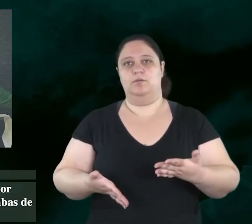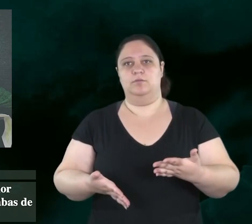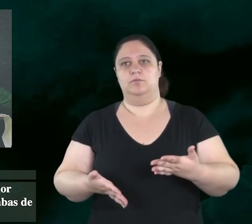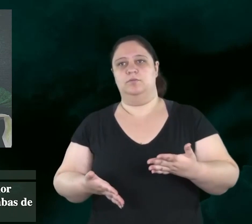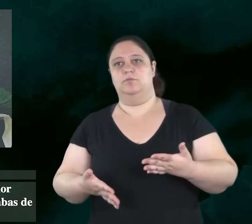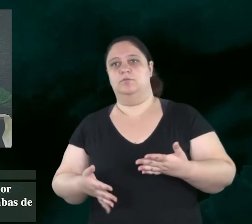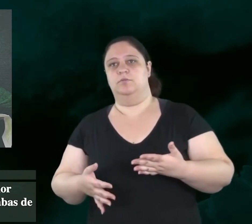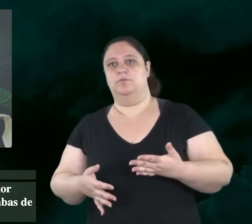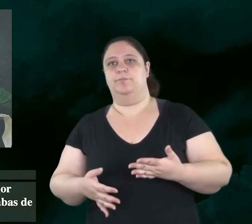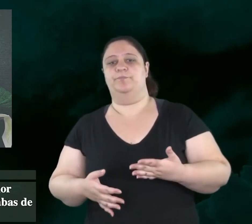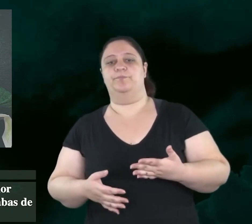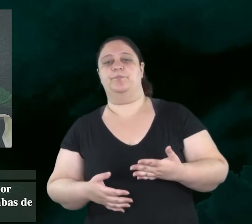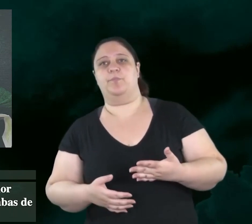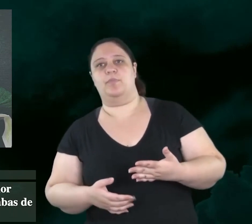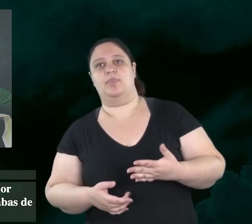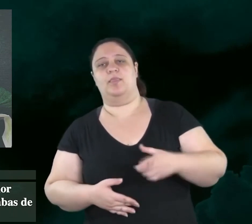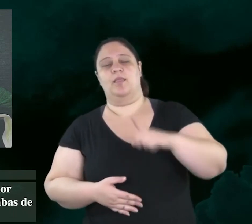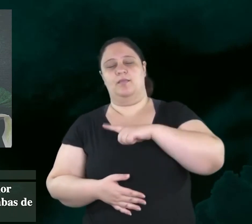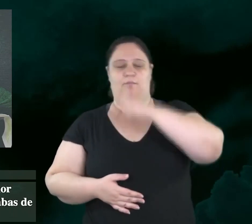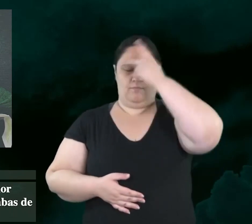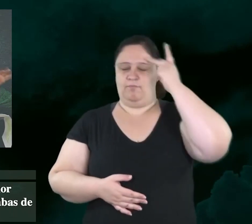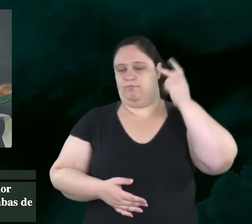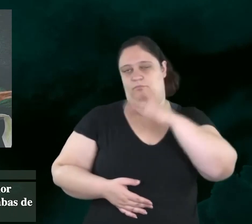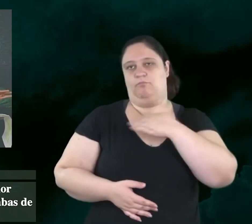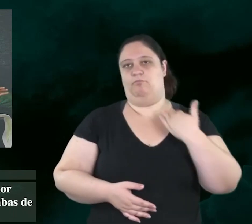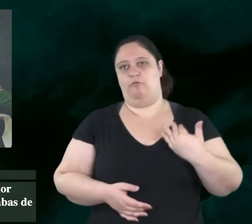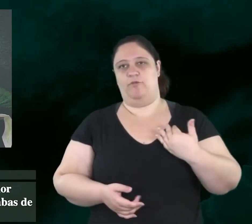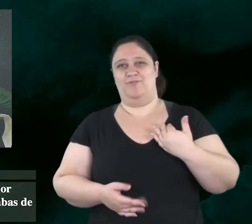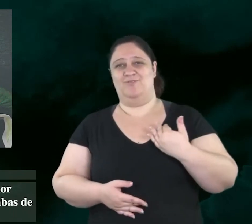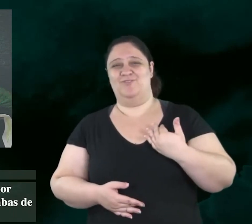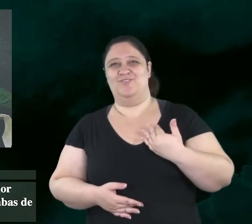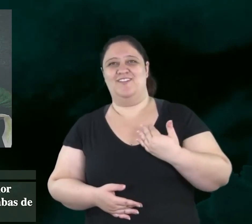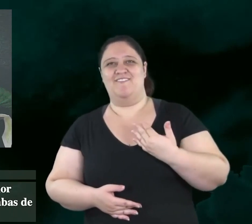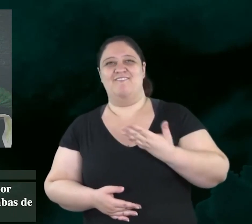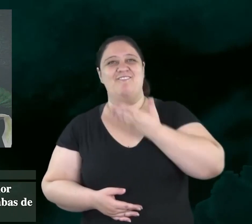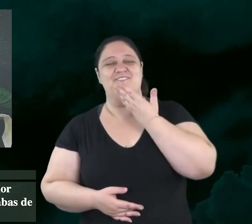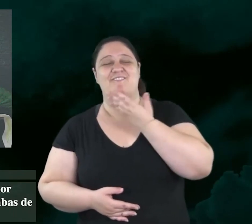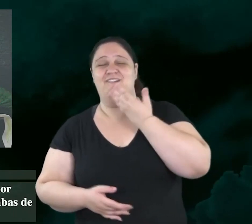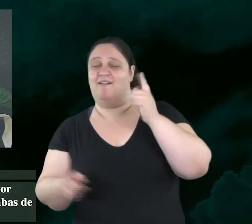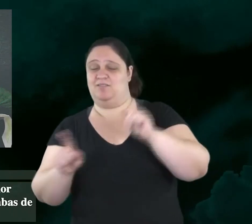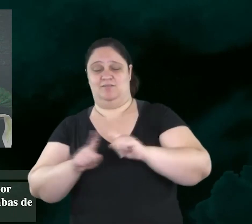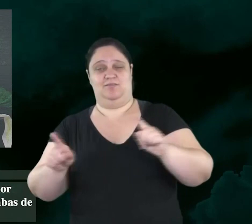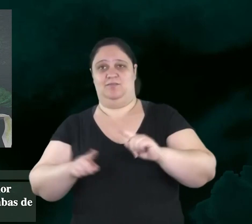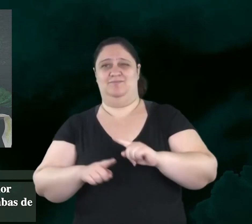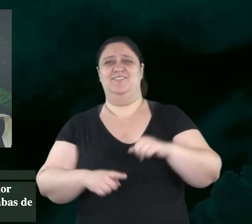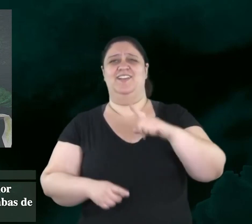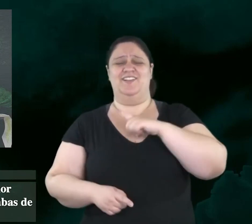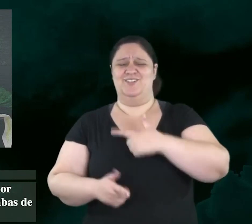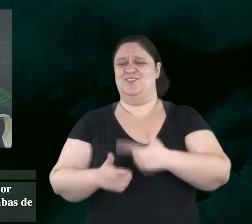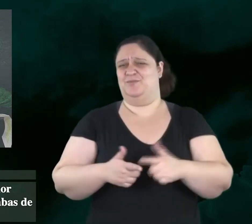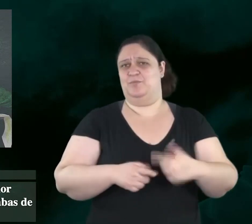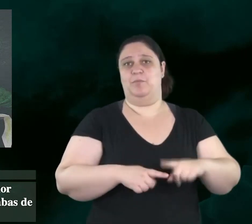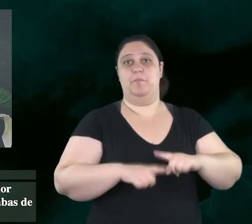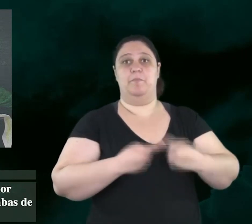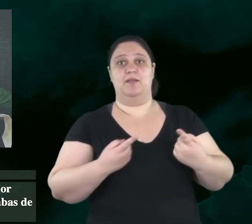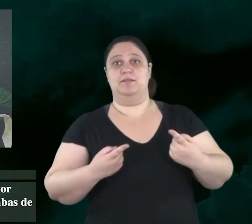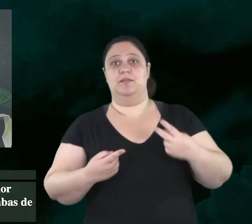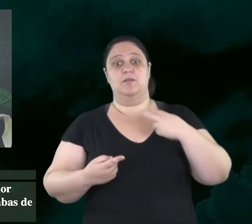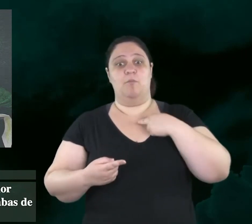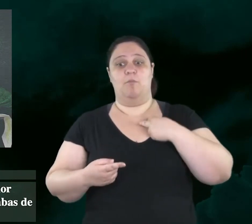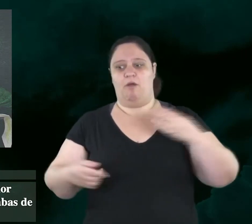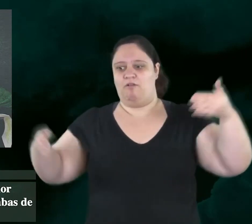Mas, irmãos, nós não olhamos para as circunstâncias. Nós devemos olhar que há um Senhor no